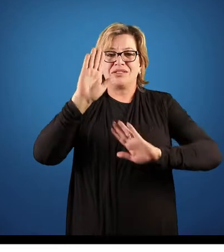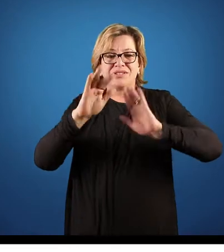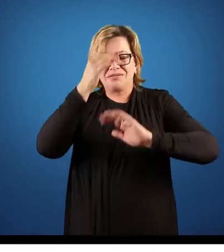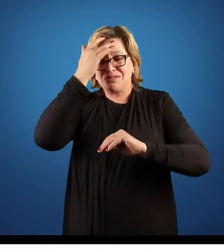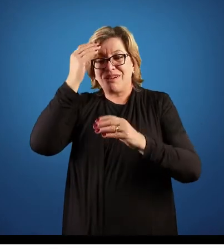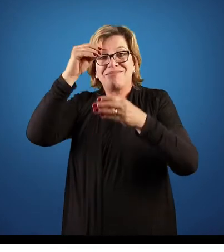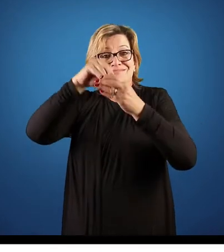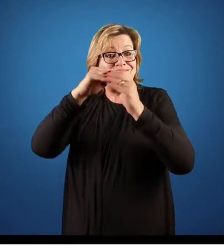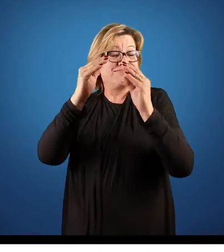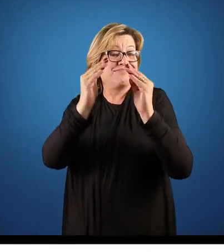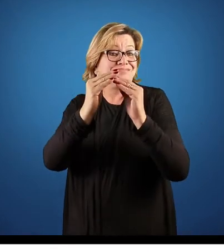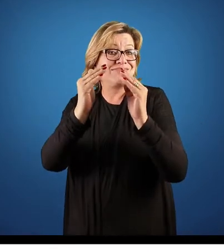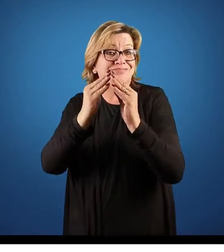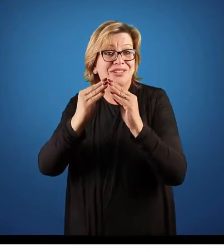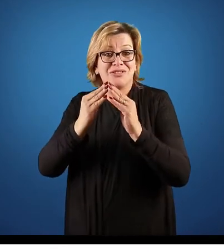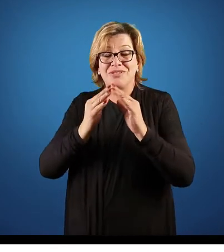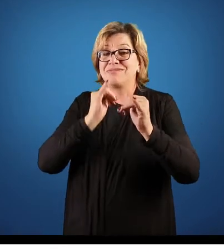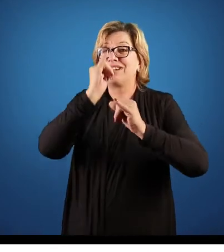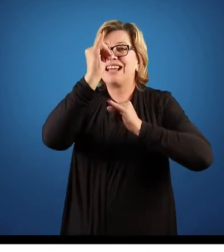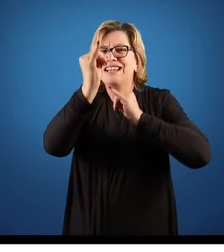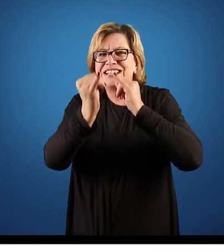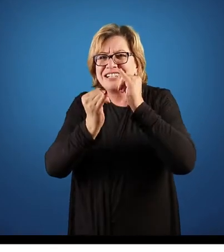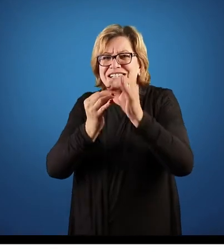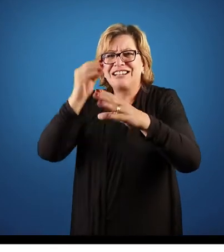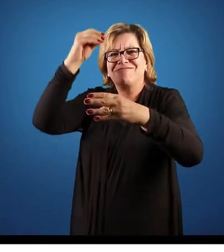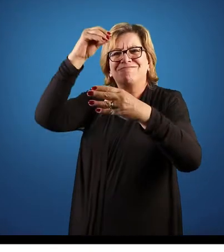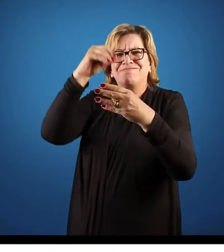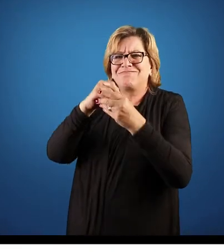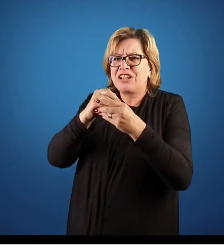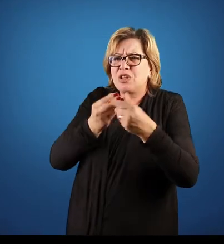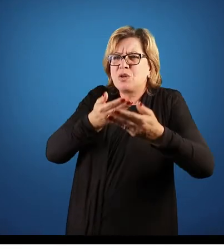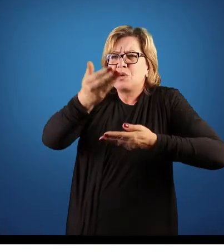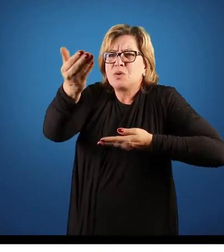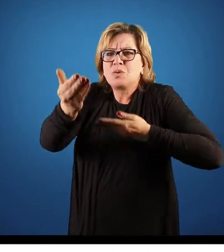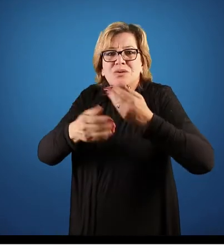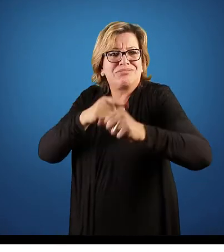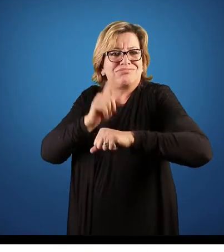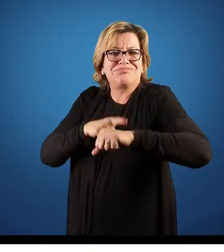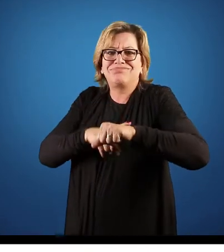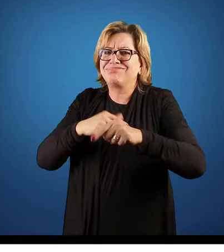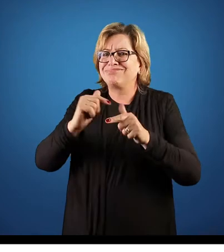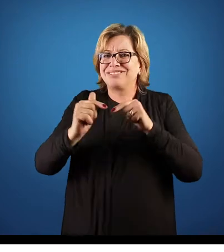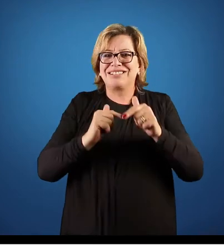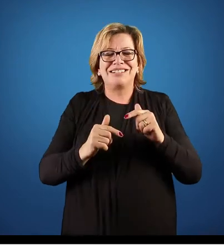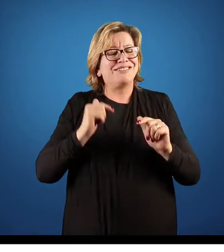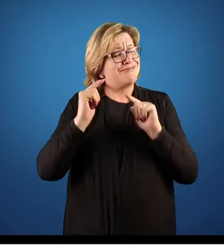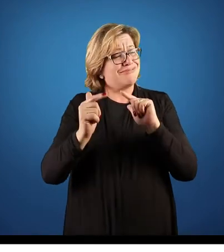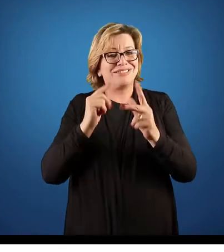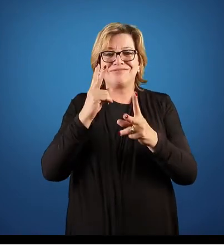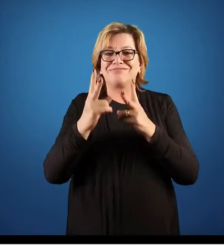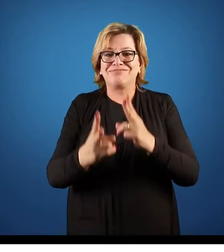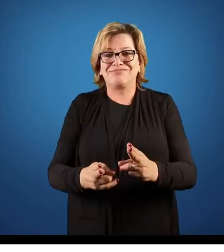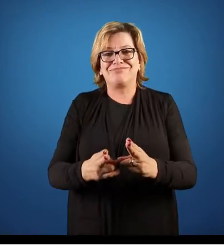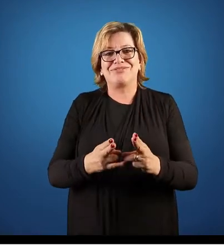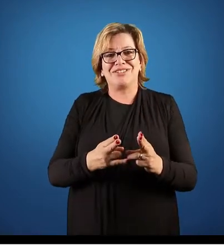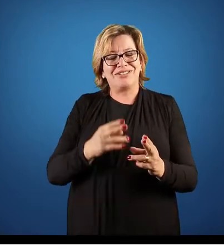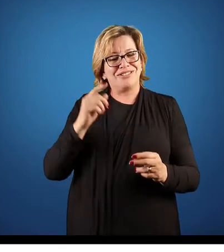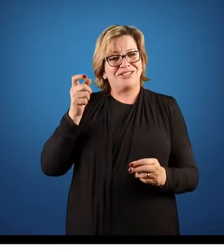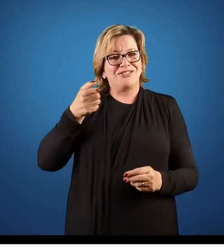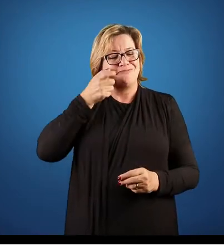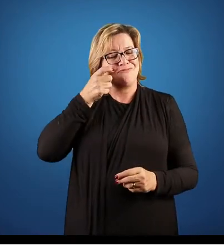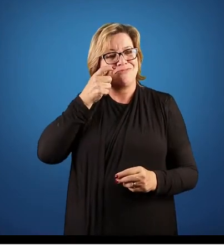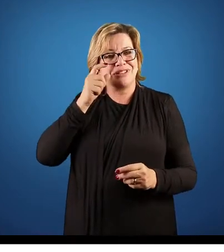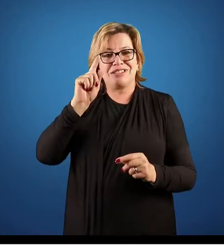e podem estar conectadas né dentro da empresa e fazendo seu horário de trabalho e trabalhando com uma forma bastante interessantes